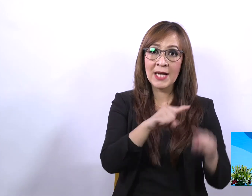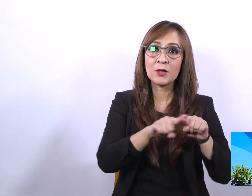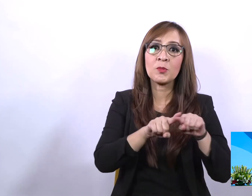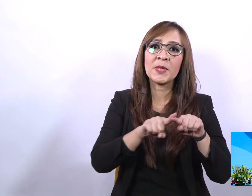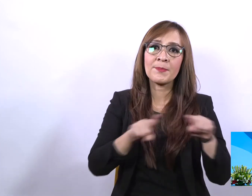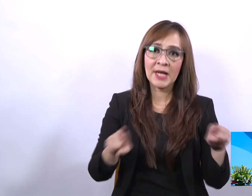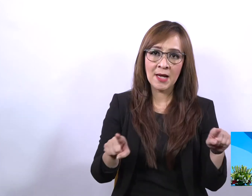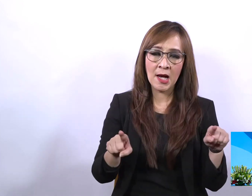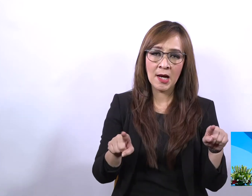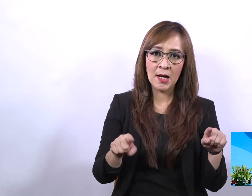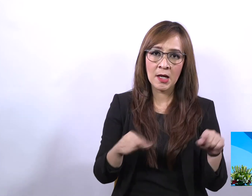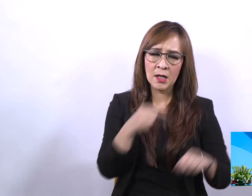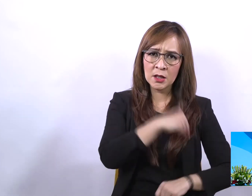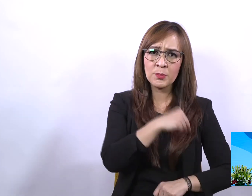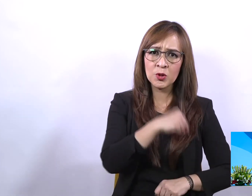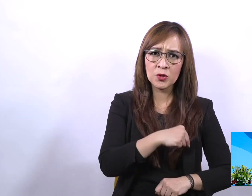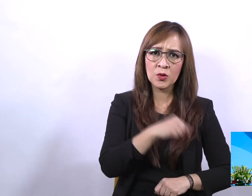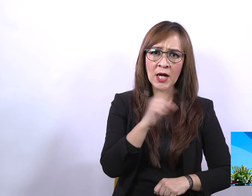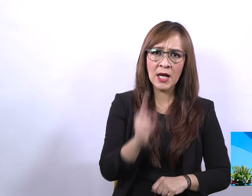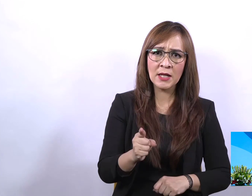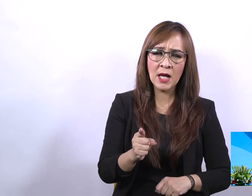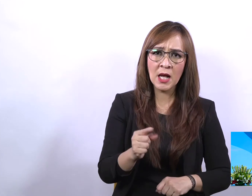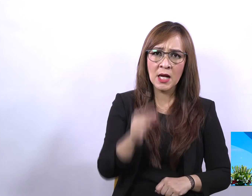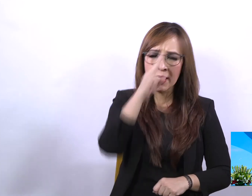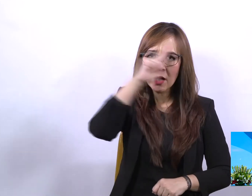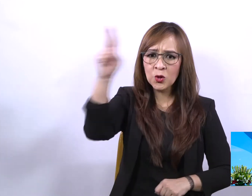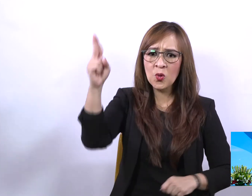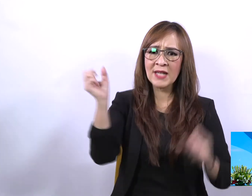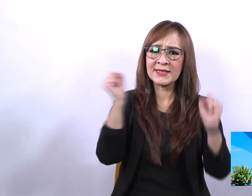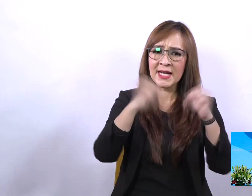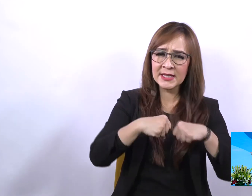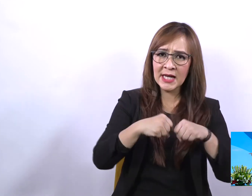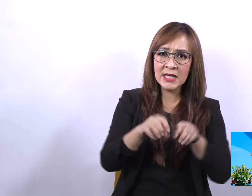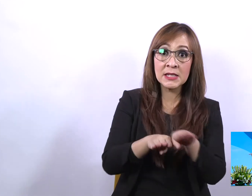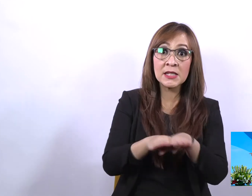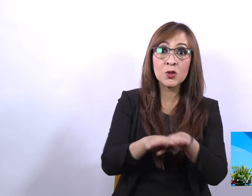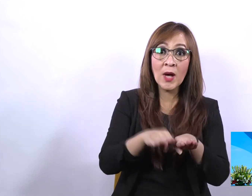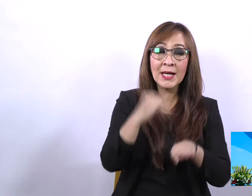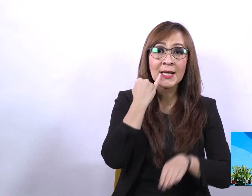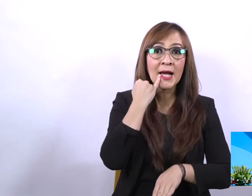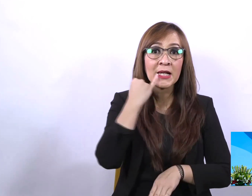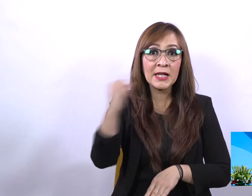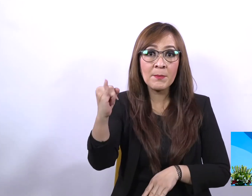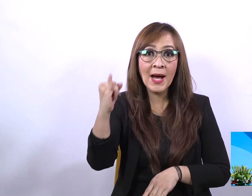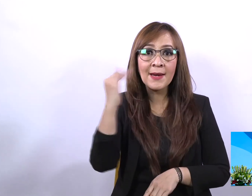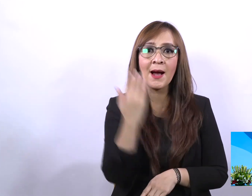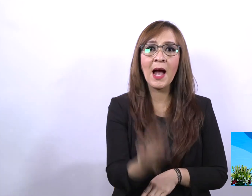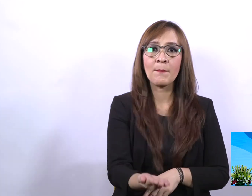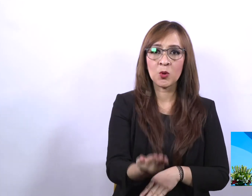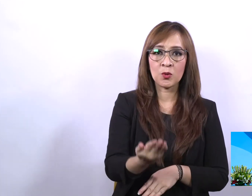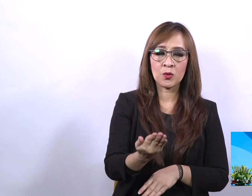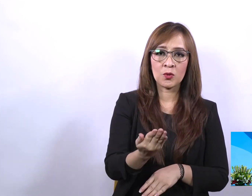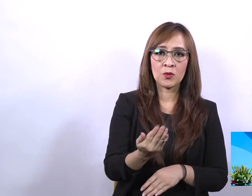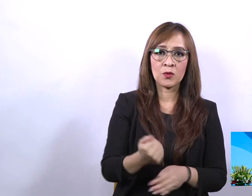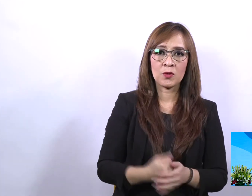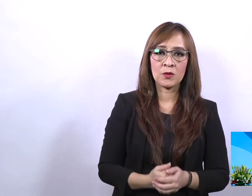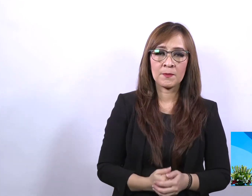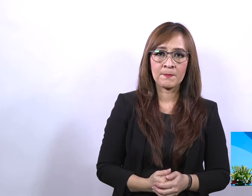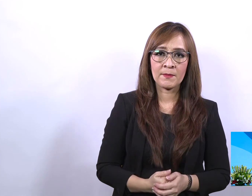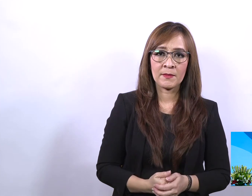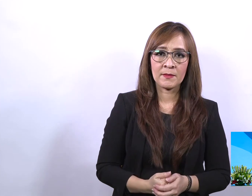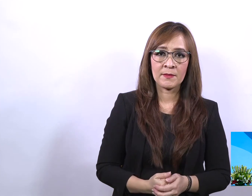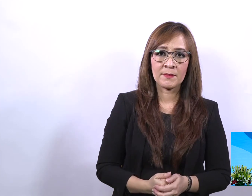sangat berbeda keberuntungannya sesuatu yang cuman janjikan sesuai dengan imanmu jadi padamu Apa itu tidak pernah kau pikirkan